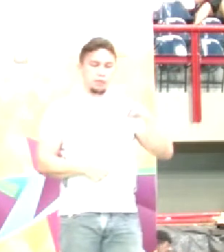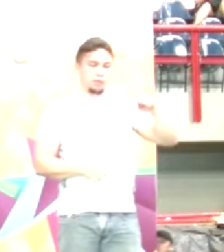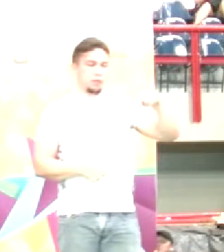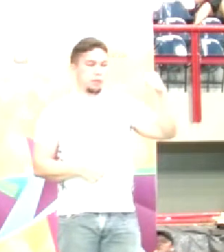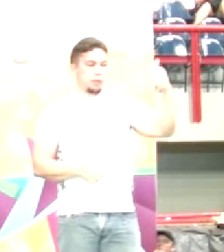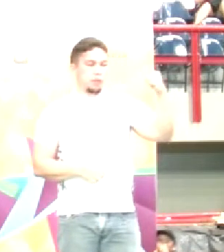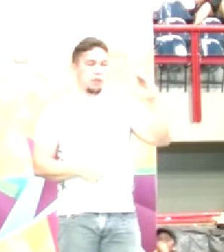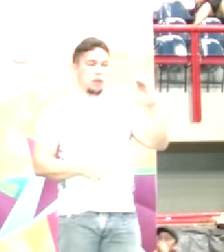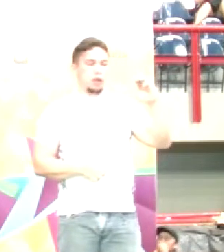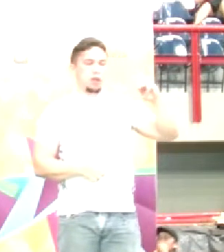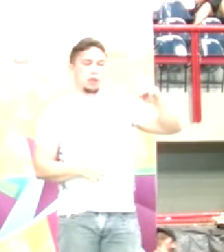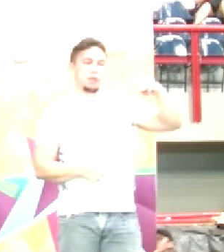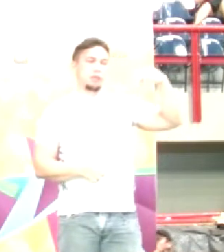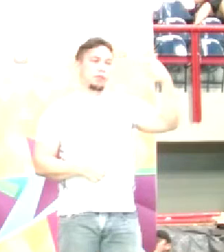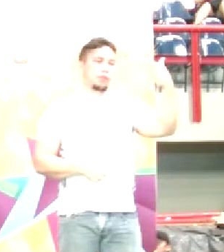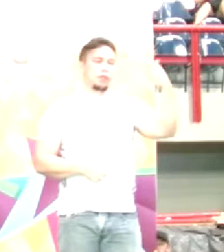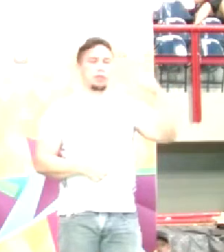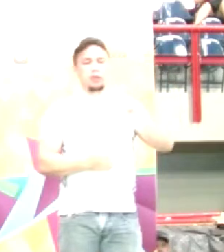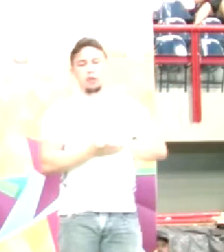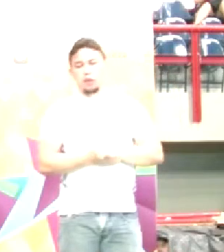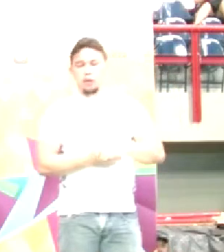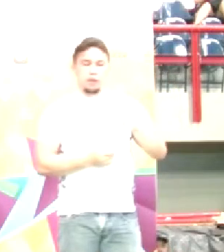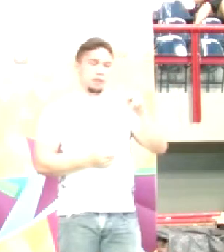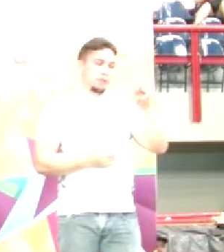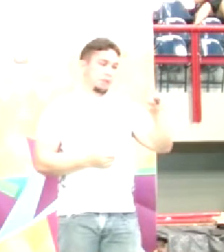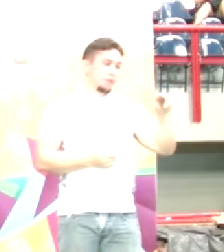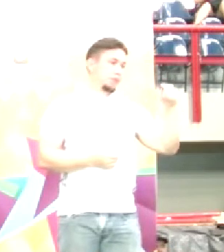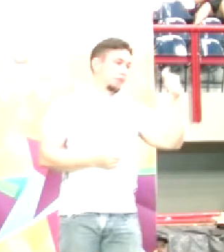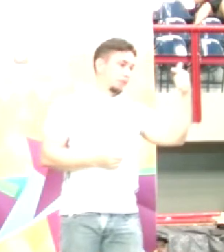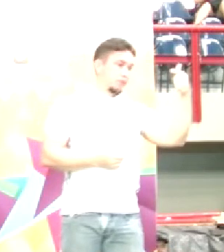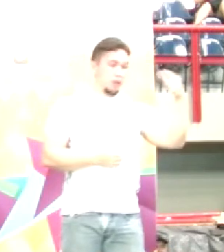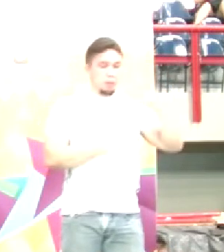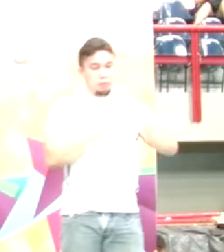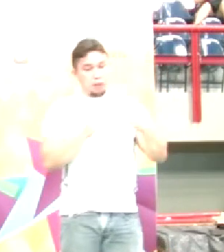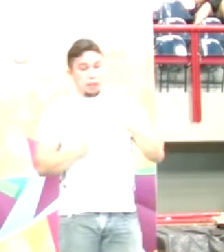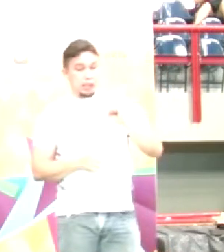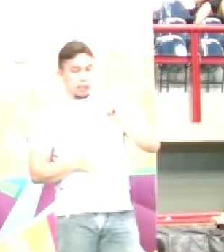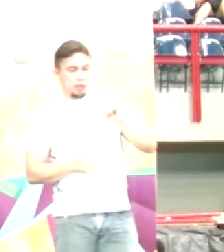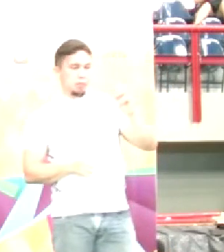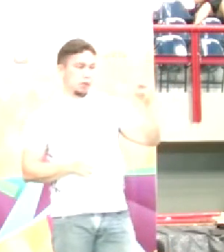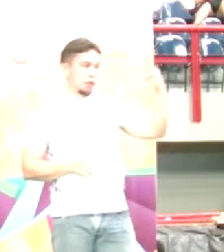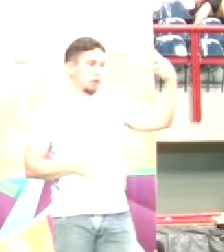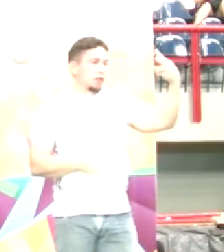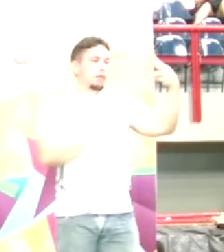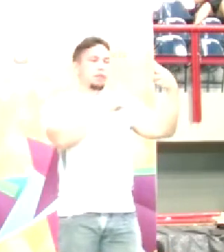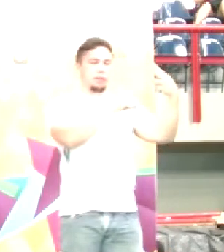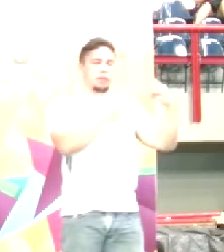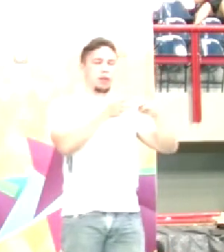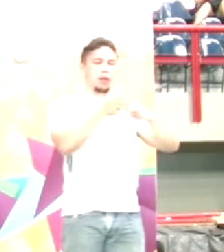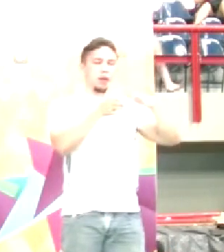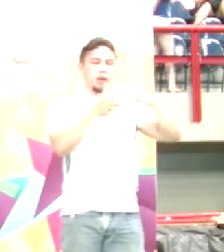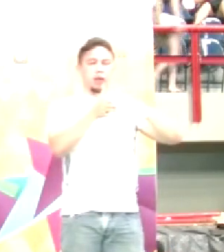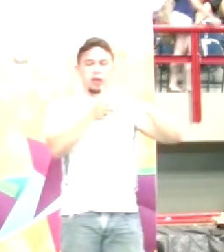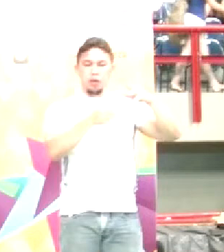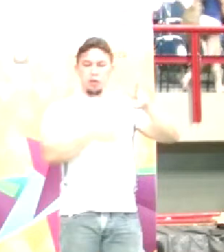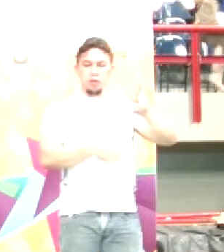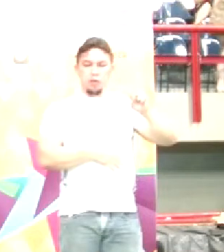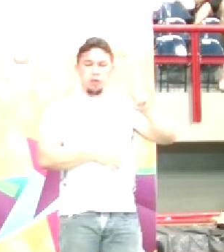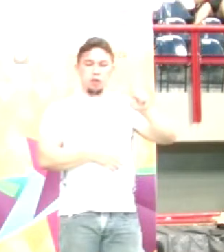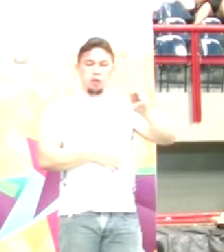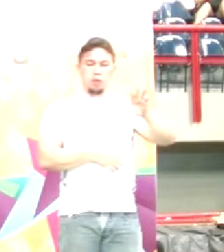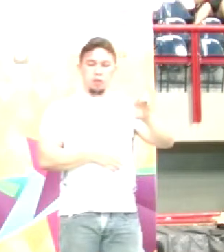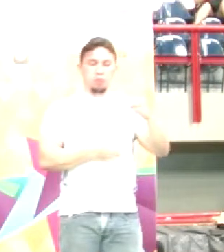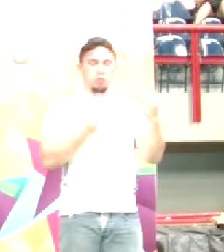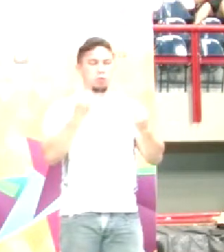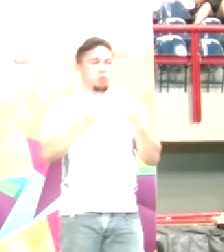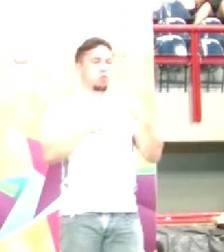metro quadrado, centímetro quadrado, quilômetro quadrado. Se está em unidade cúbica é volume, tá certo? Bem, então vamos lá. Como